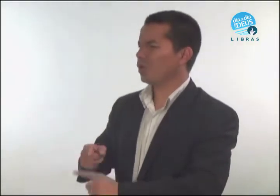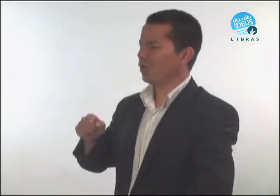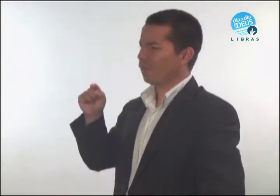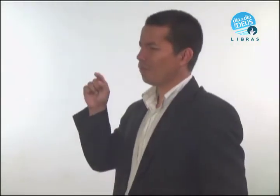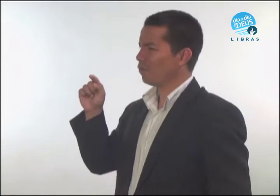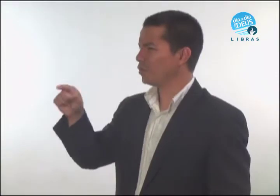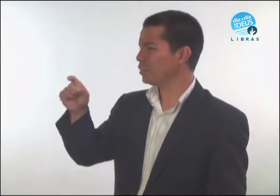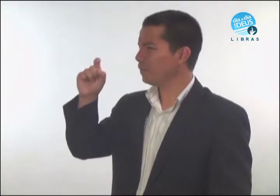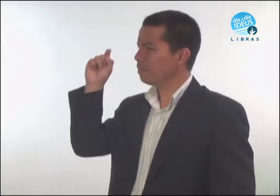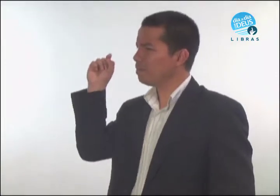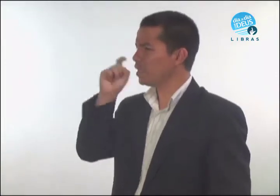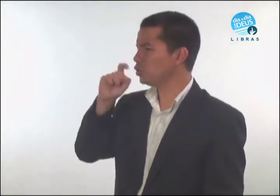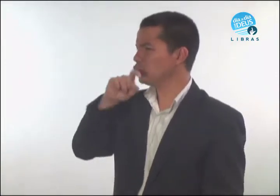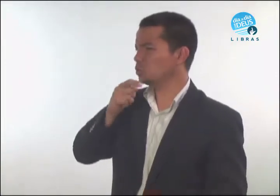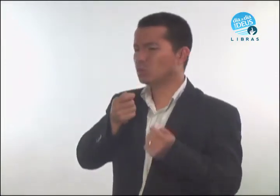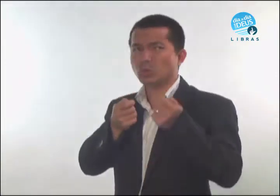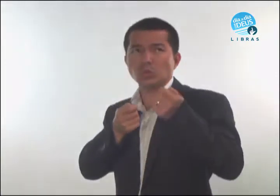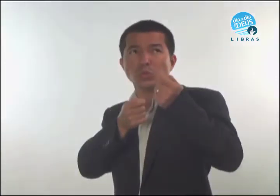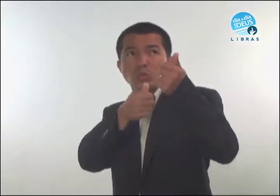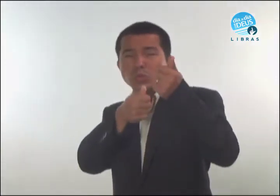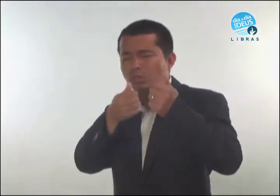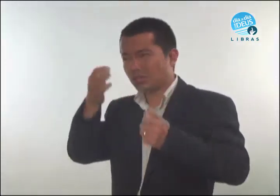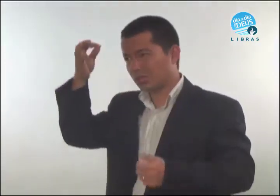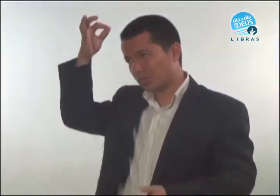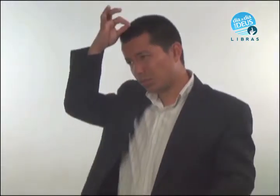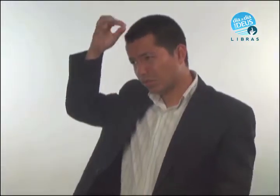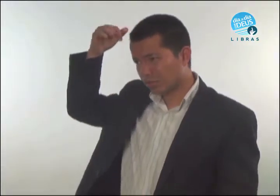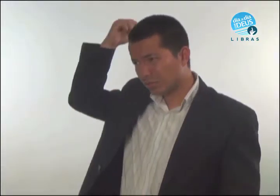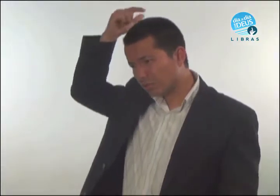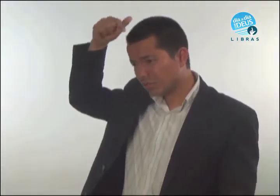você mentiu para o Espírito Santo?